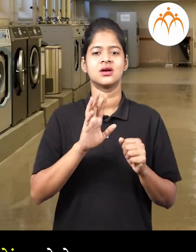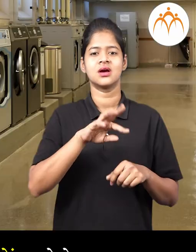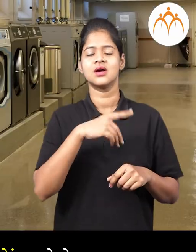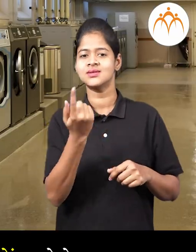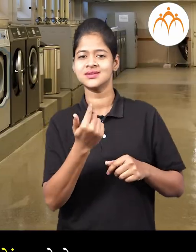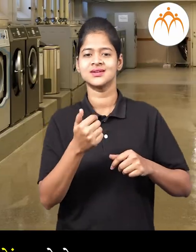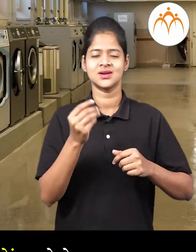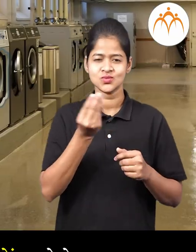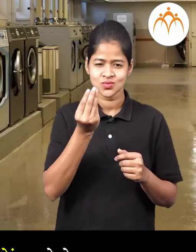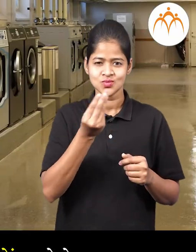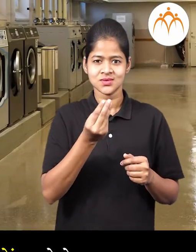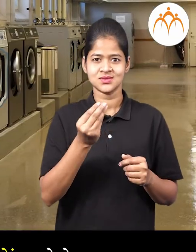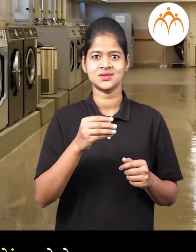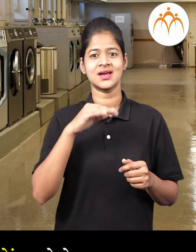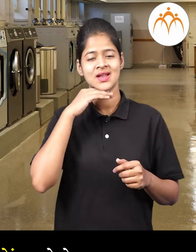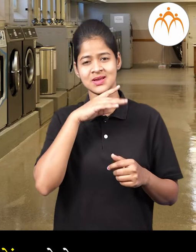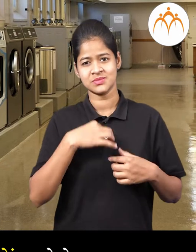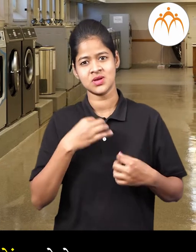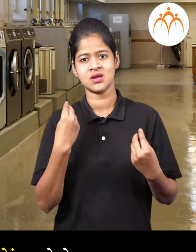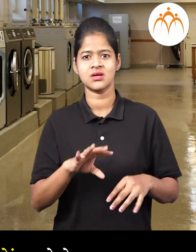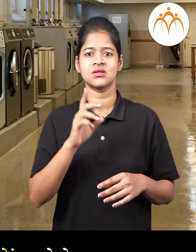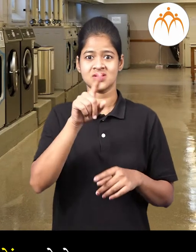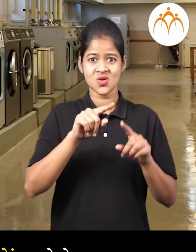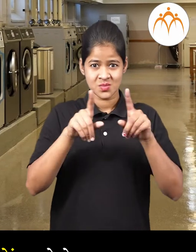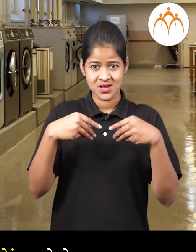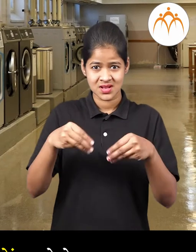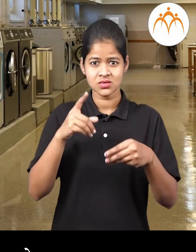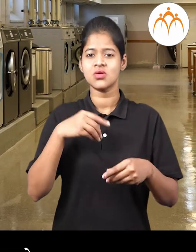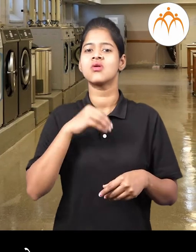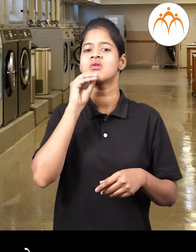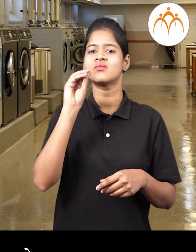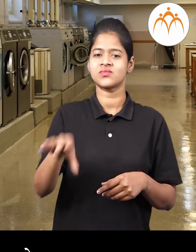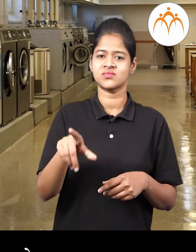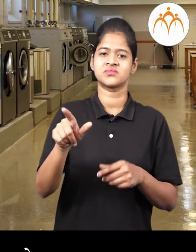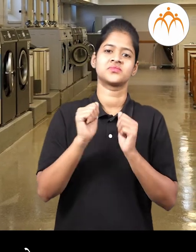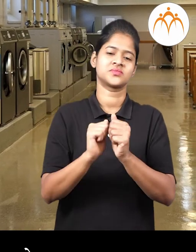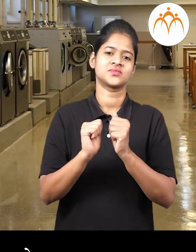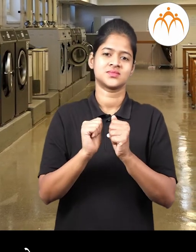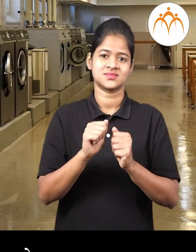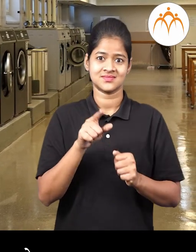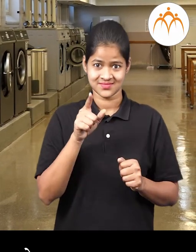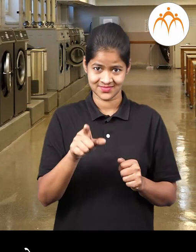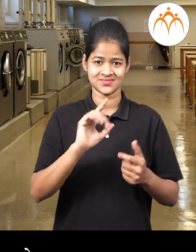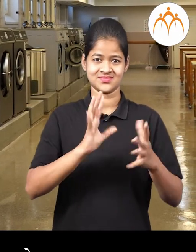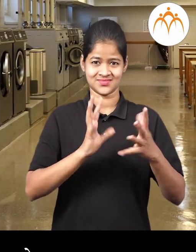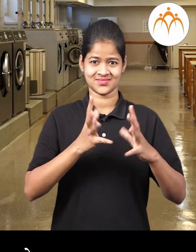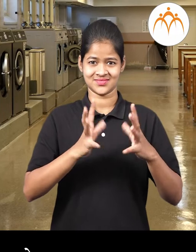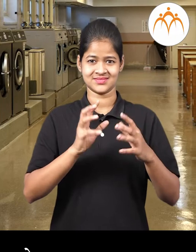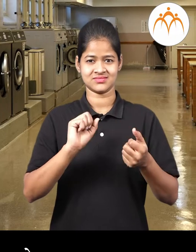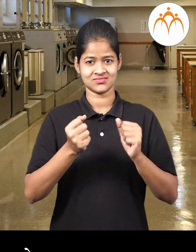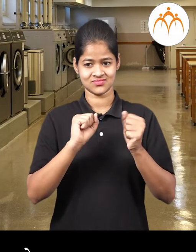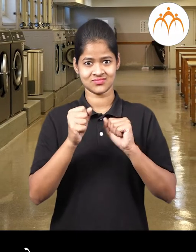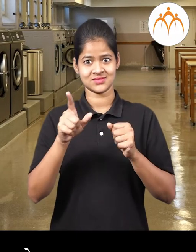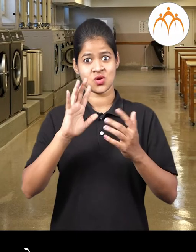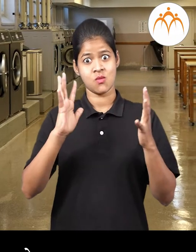तिम्हा पन कपडे धुलाई केंद्राद देतो तिथे मोठा यंत्रान मधे कपडे धुतले